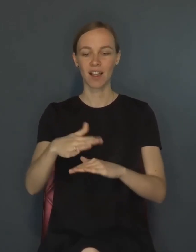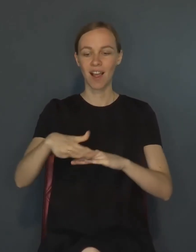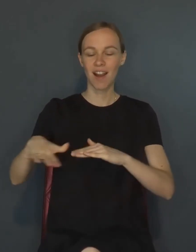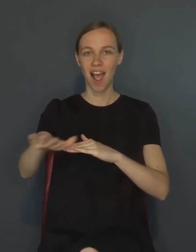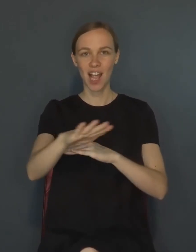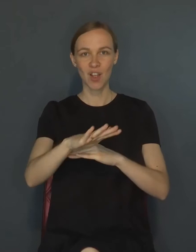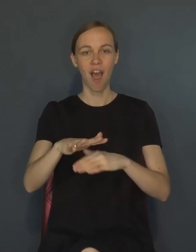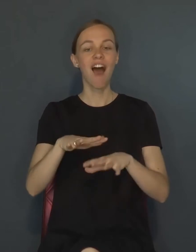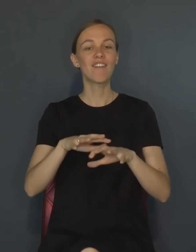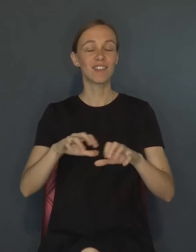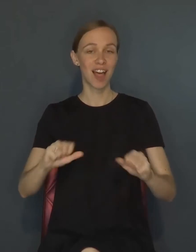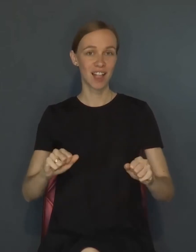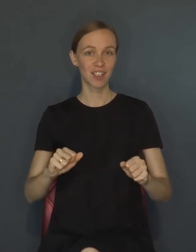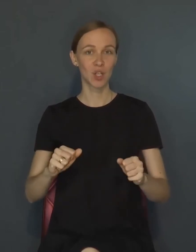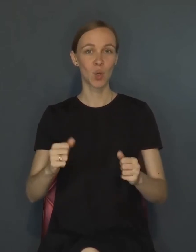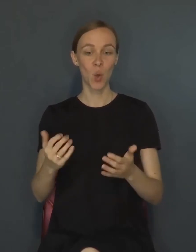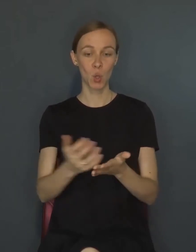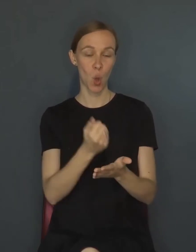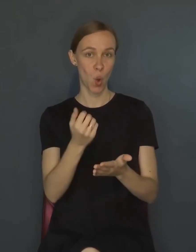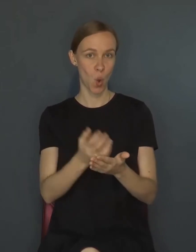від торгівлі та ремесла.